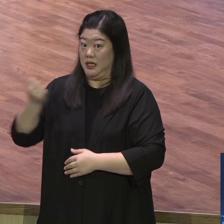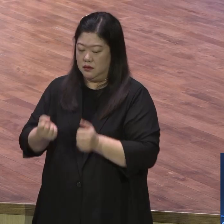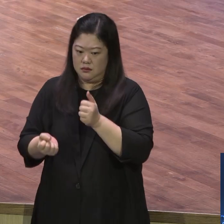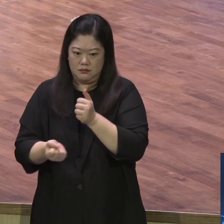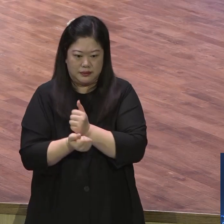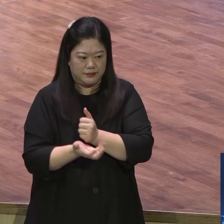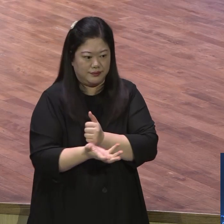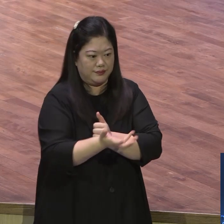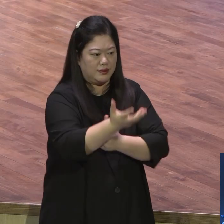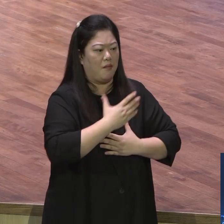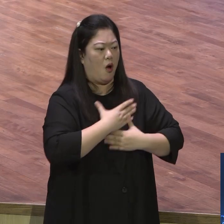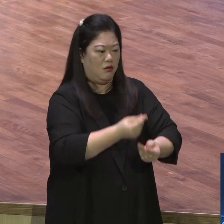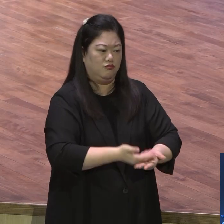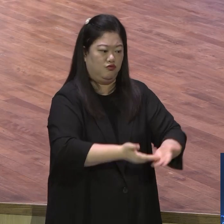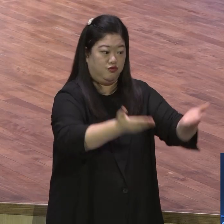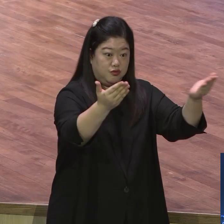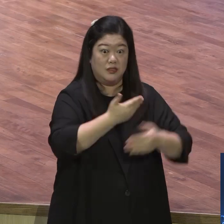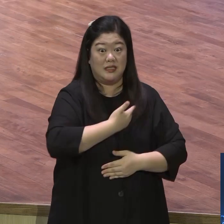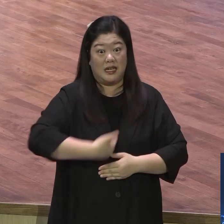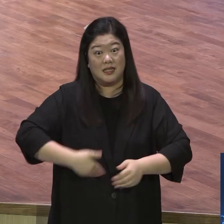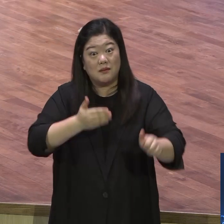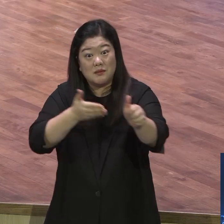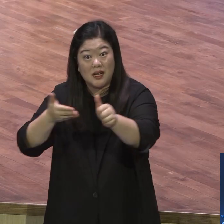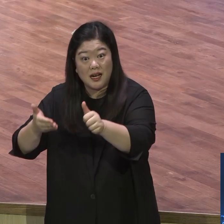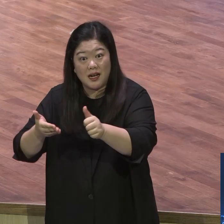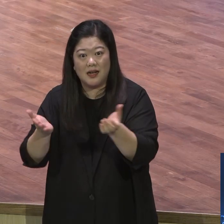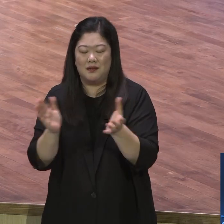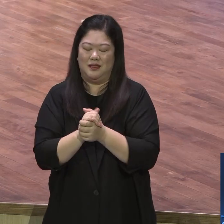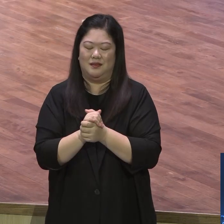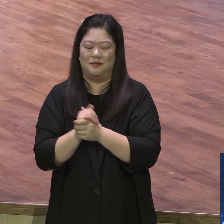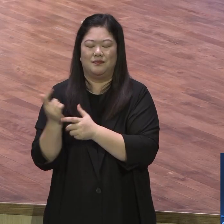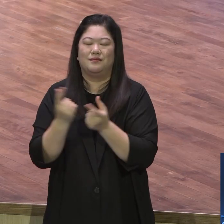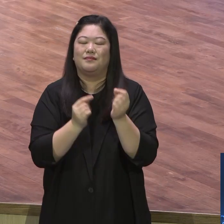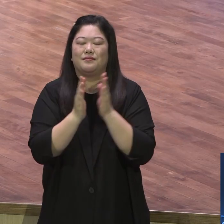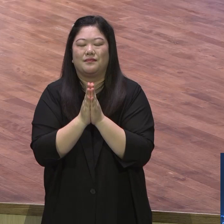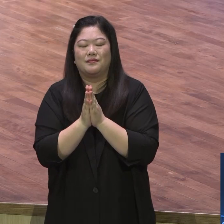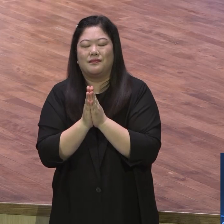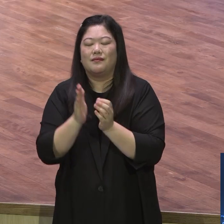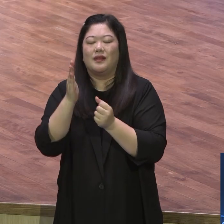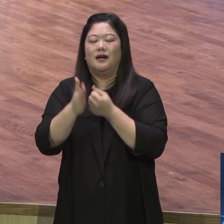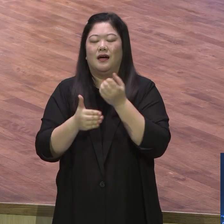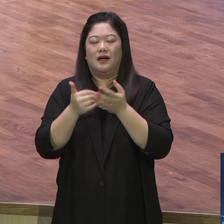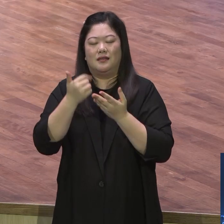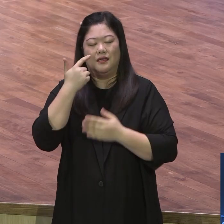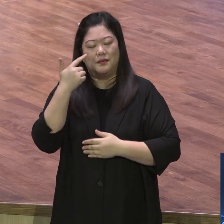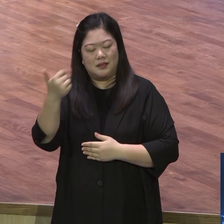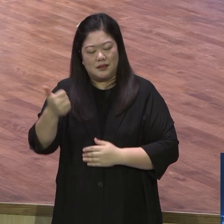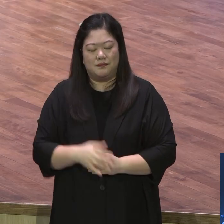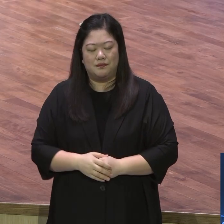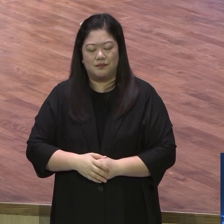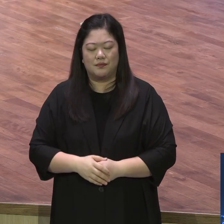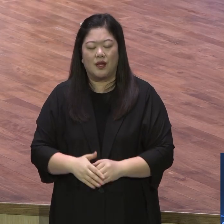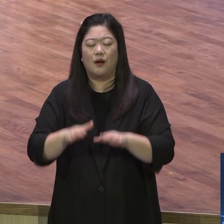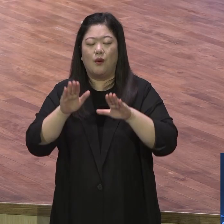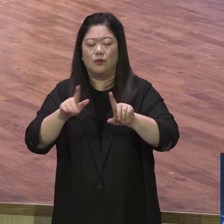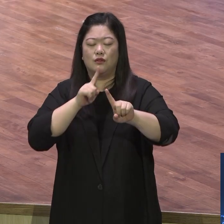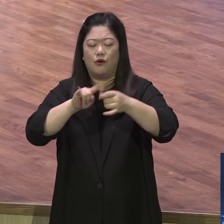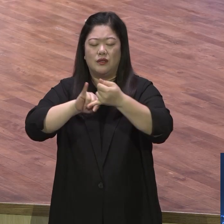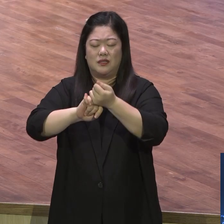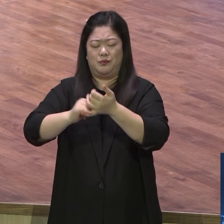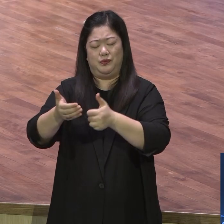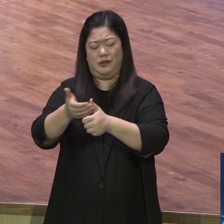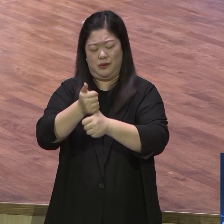저자들 다 되시기를 제모로 축복합니다 기도합시다 아버지 하나님 오늘 주신 이 언약의 말씀 붙잡고 우리